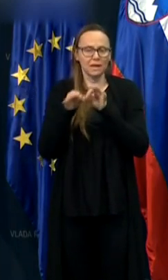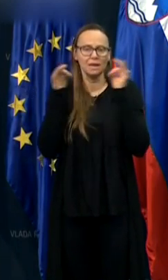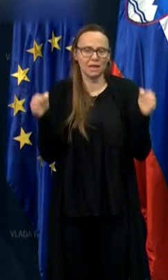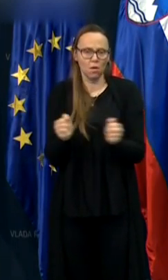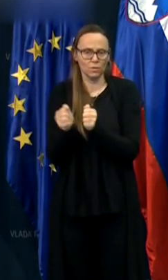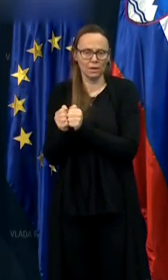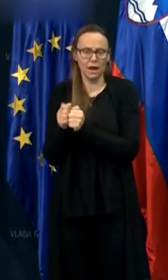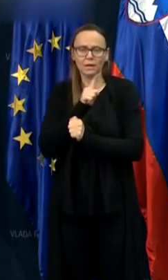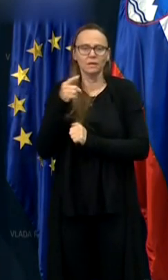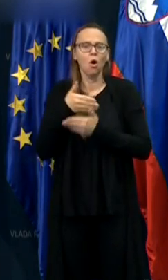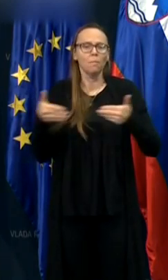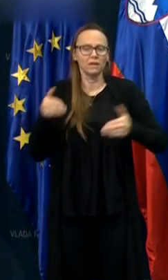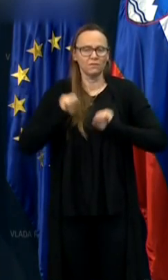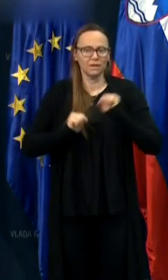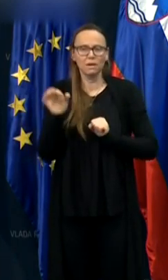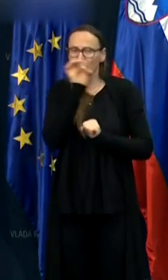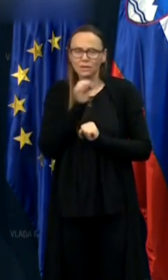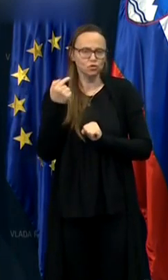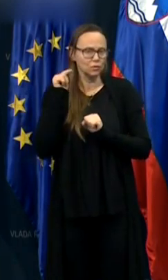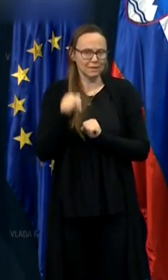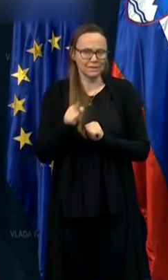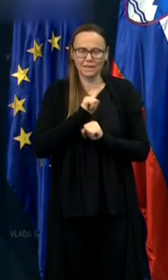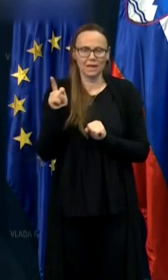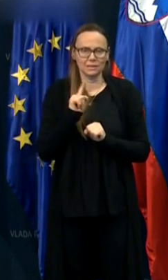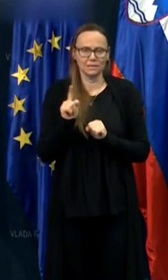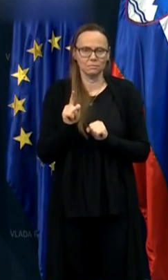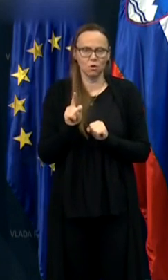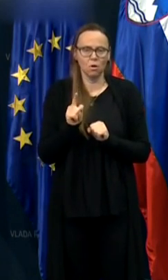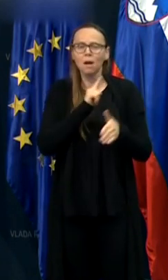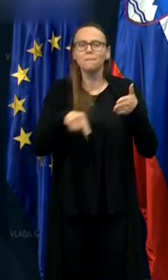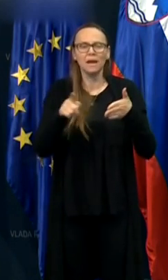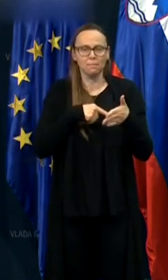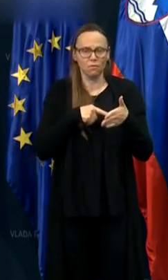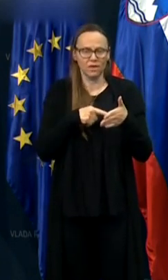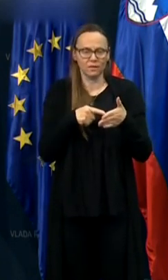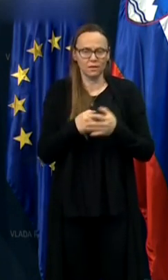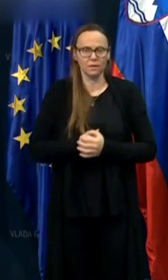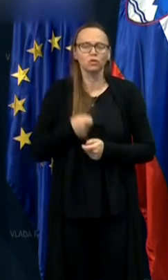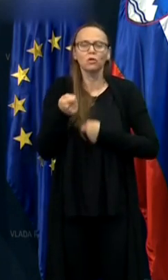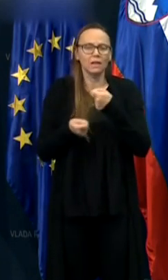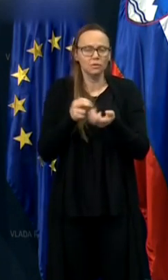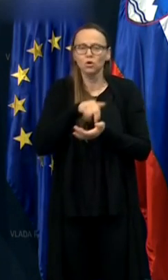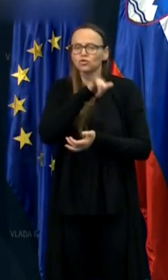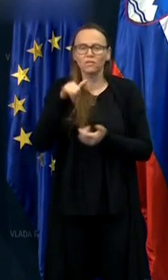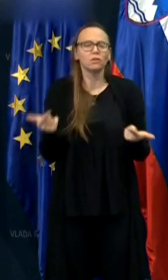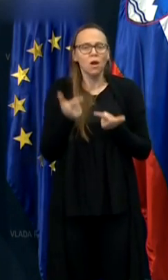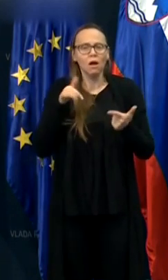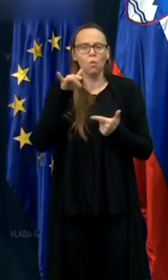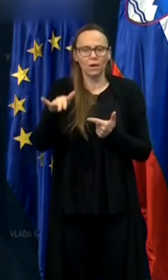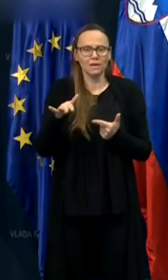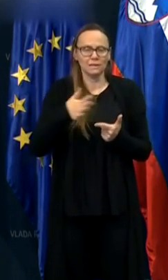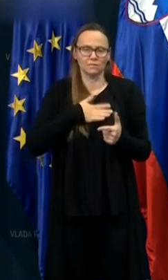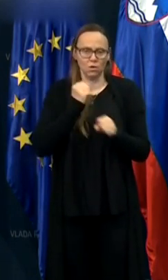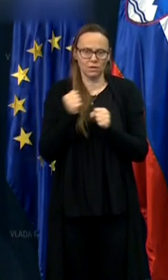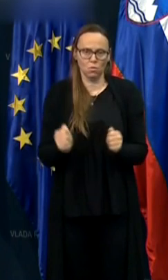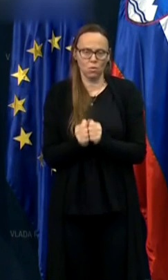omejitvi gibanja, nič od tistega nismo kaj bistveno prepovedali. Torej, še vedno lahko greste na svoje